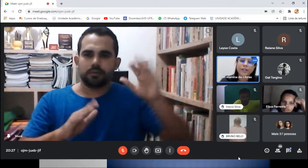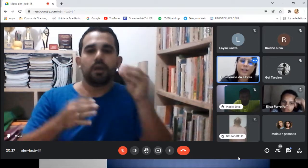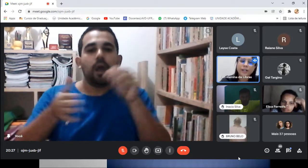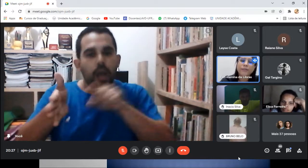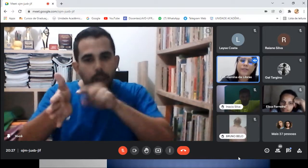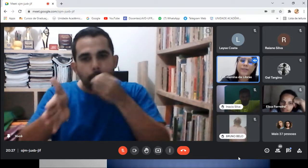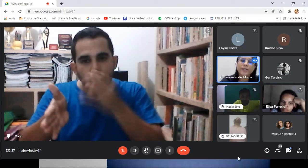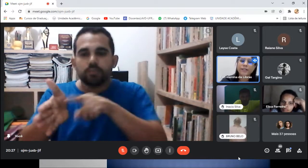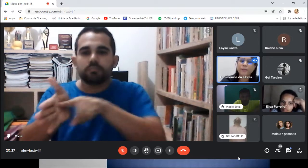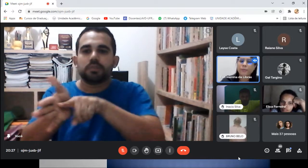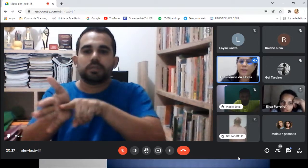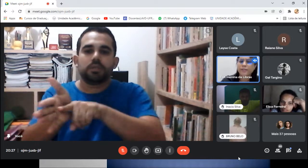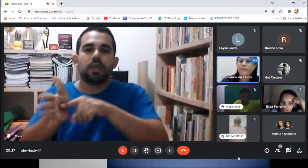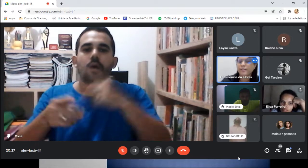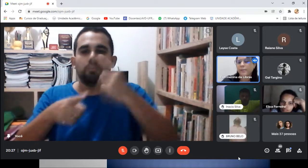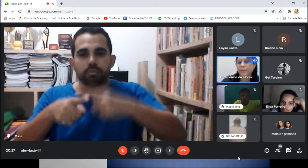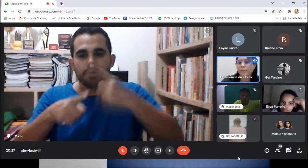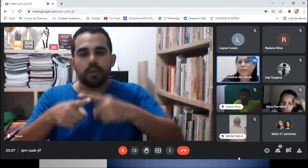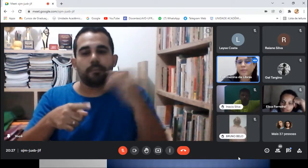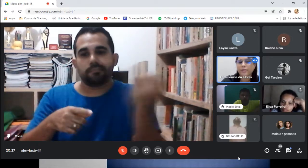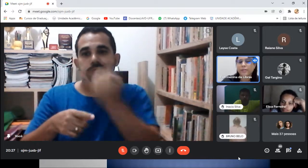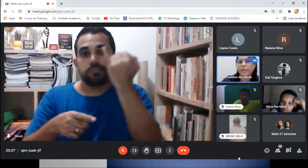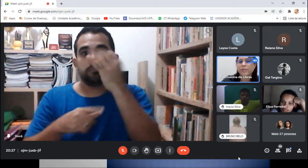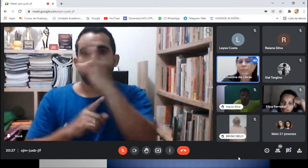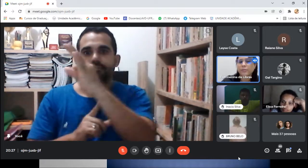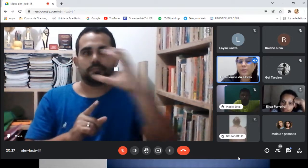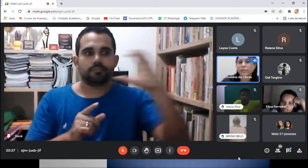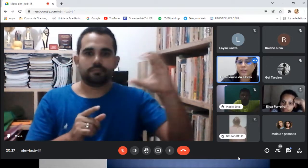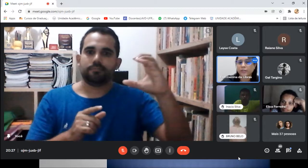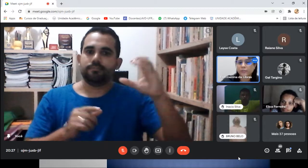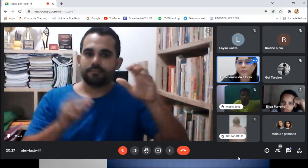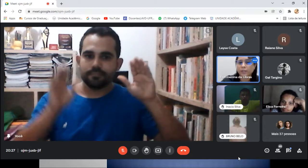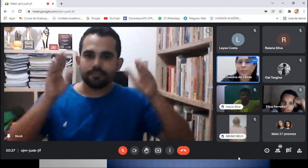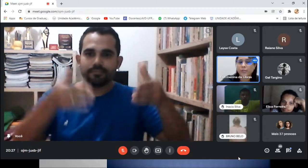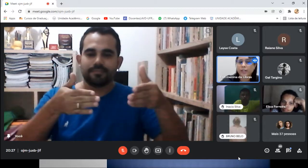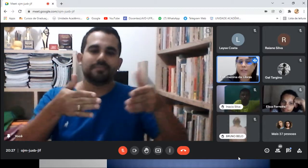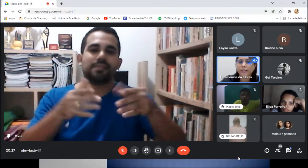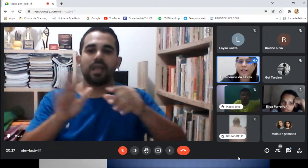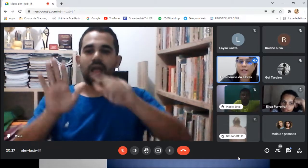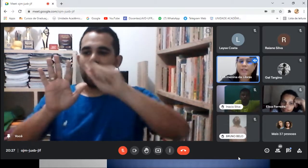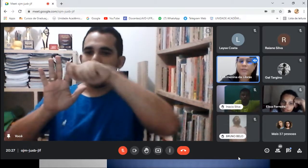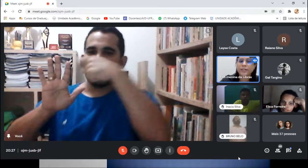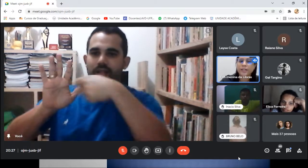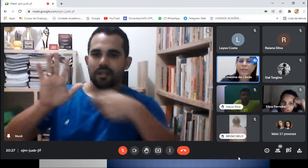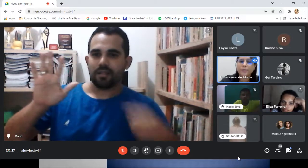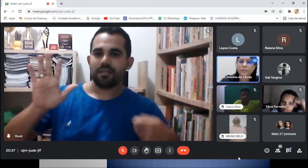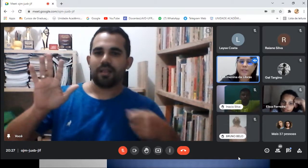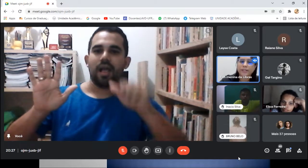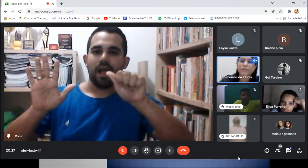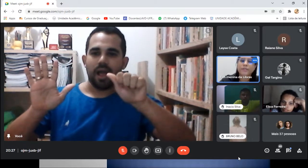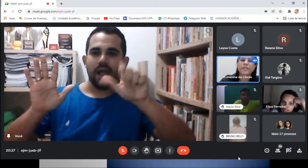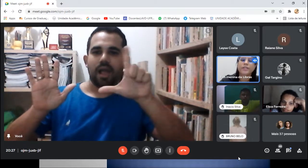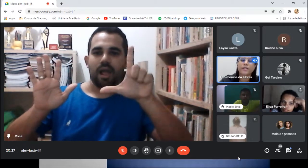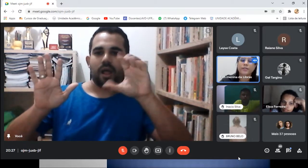aí faz pesquisa com mais de 100 pessoas. E isso é muito importante, porque ela vai dar credibilidade para a sua pesquisa do TCC.